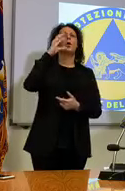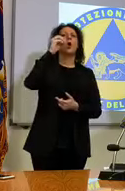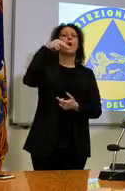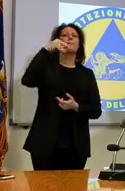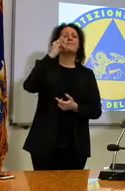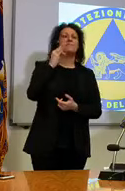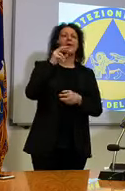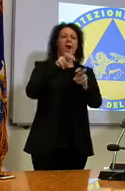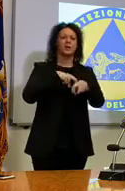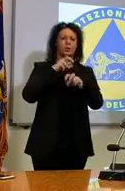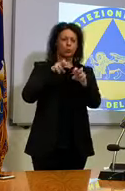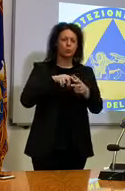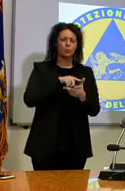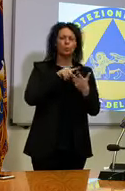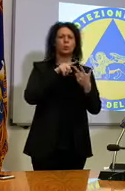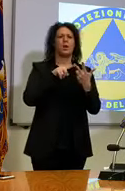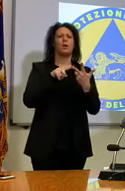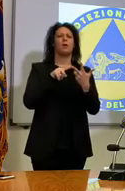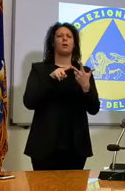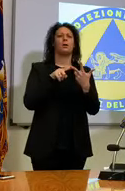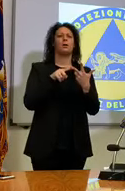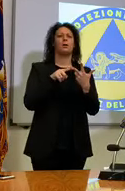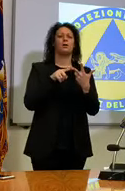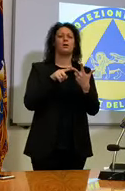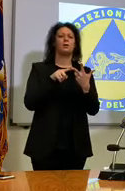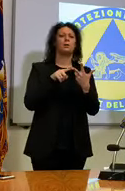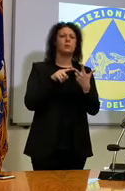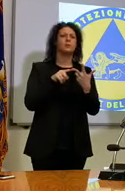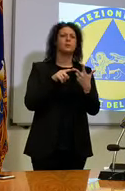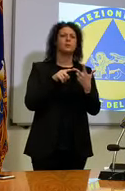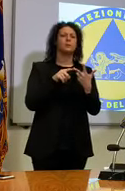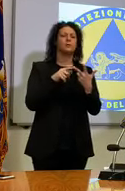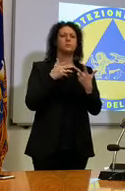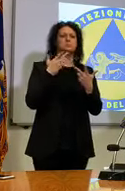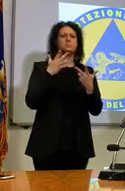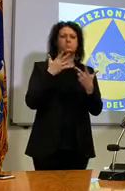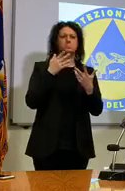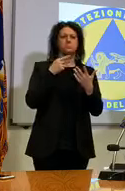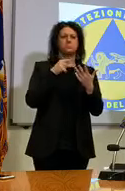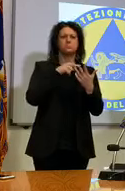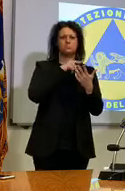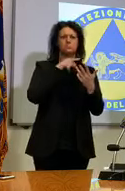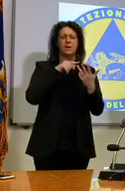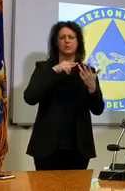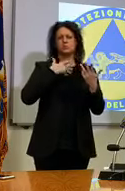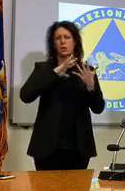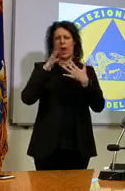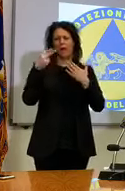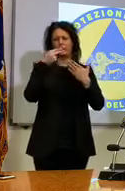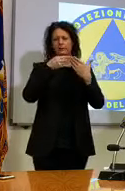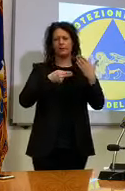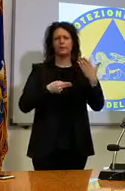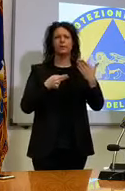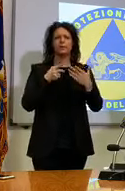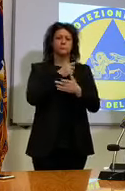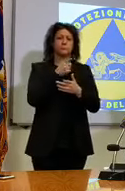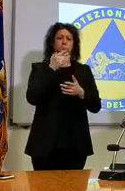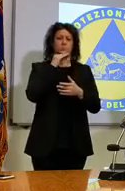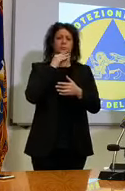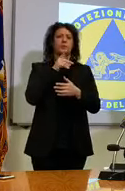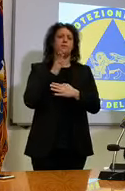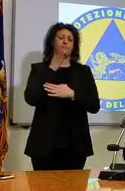Confagricoltura, grazie, non per ultima, me le ho ricordate tutte, quasi tutte, perché poi ce ne sono altre, uno va e quindi